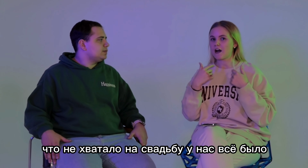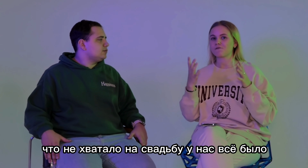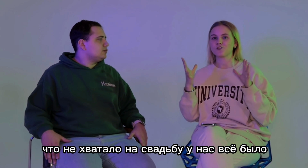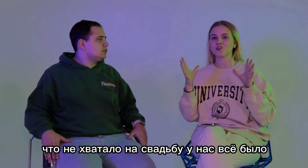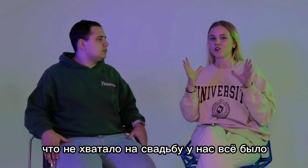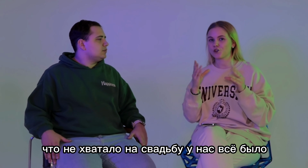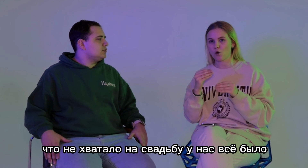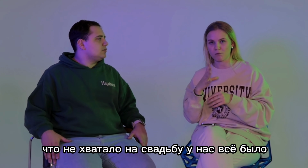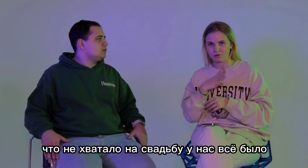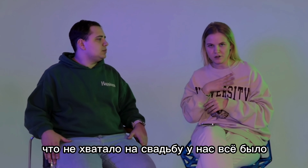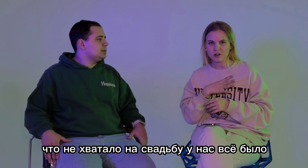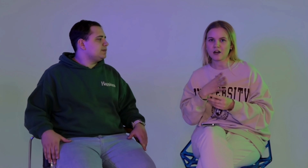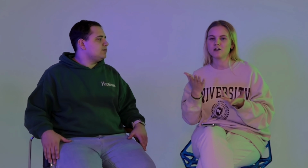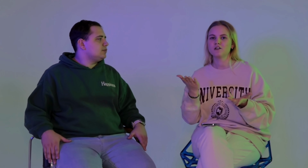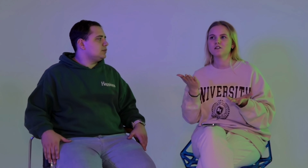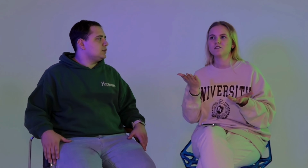нас все было.